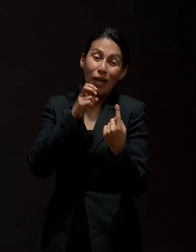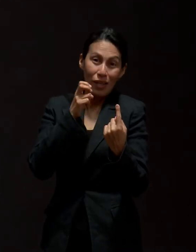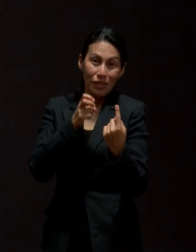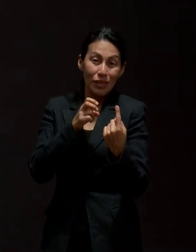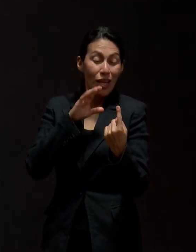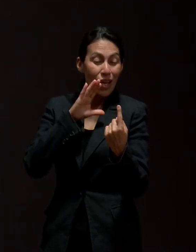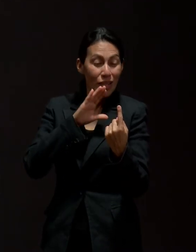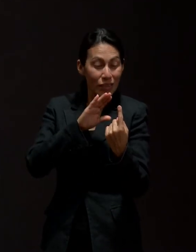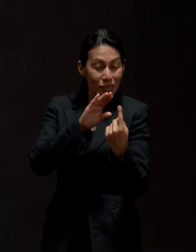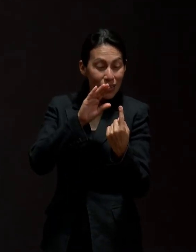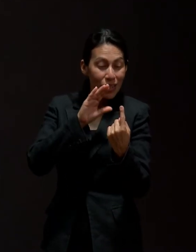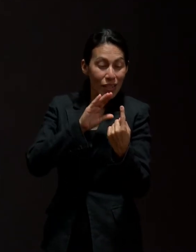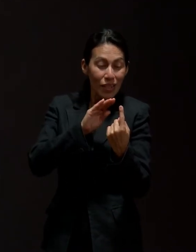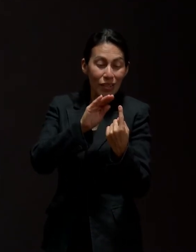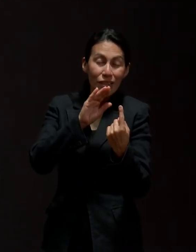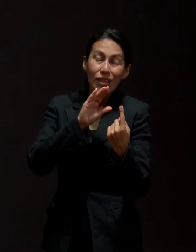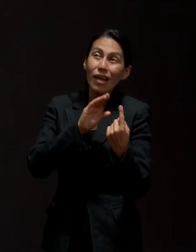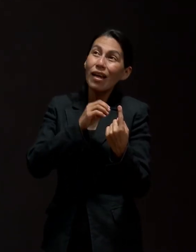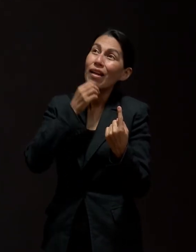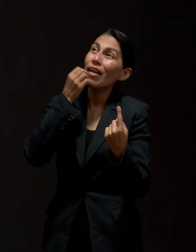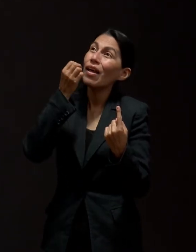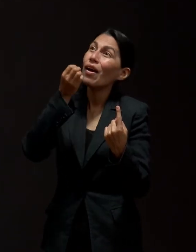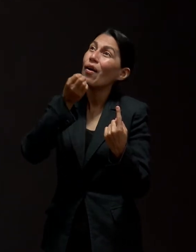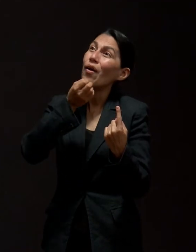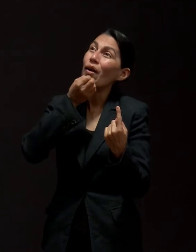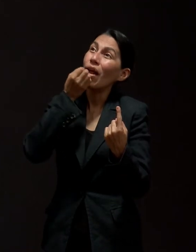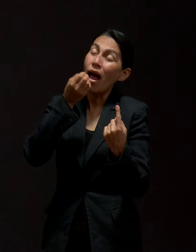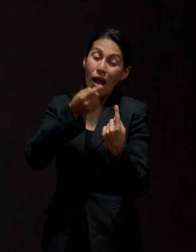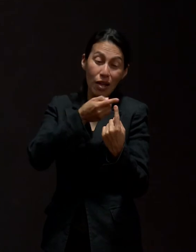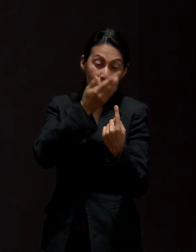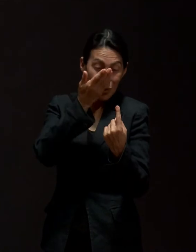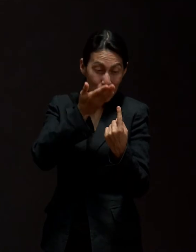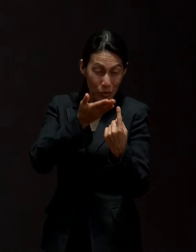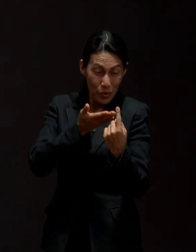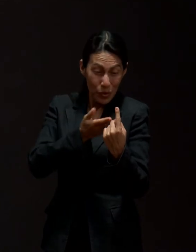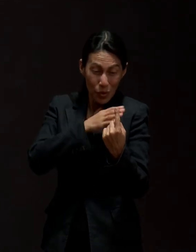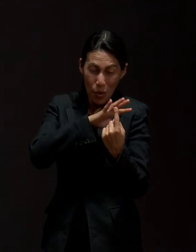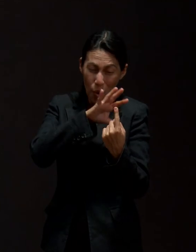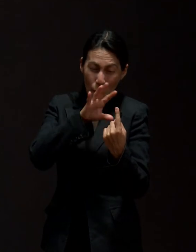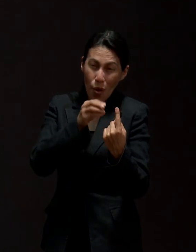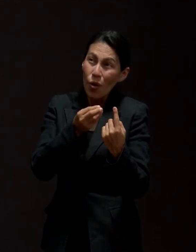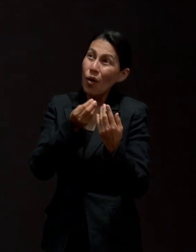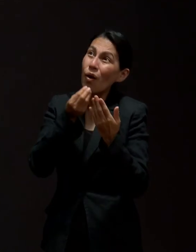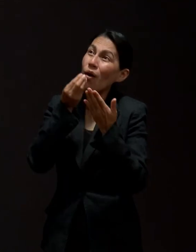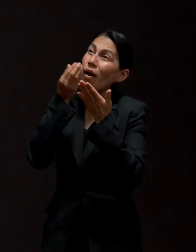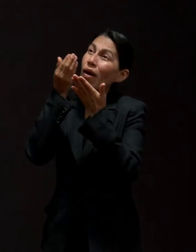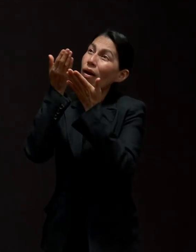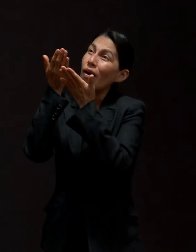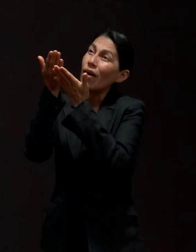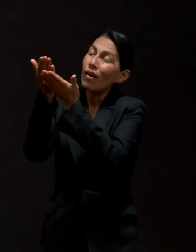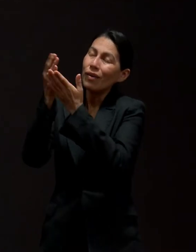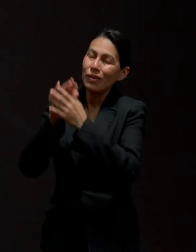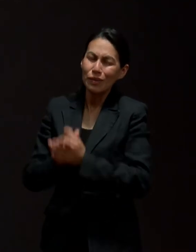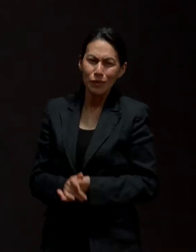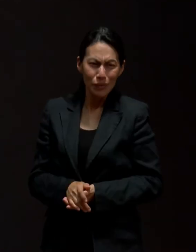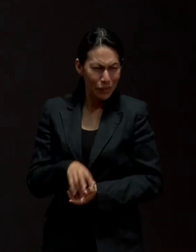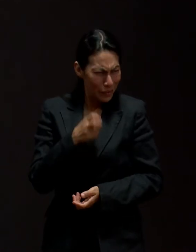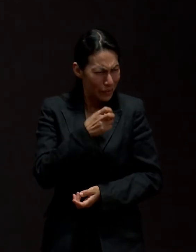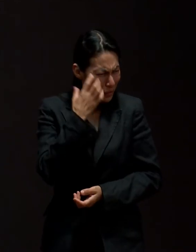gozo, etcétera. Señale a orar. Señale a orar, así consagre todo.